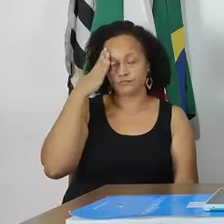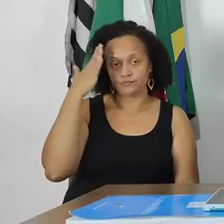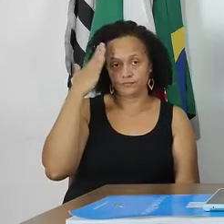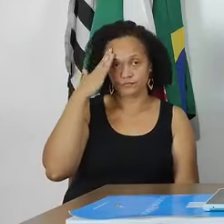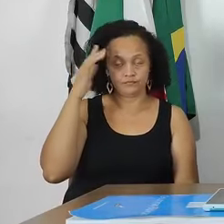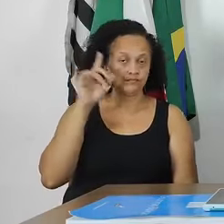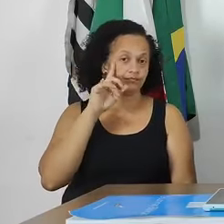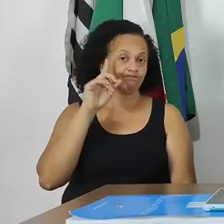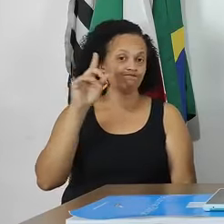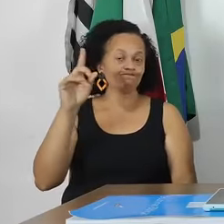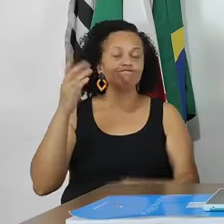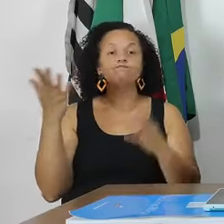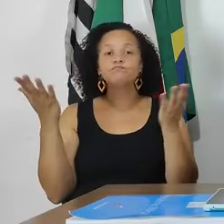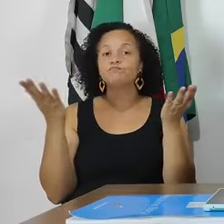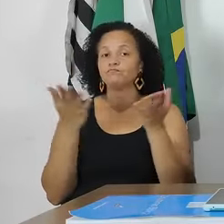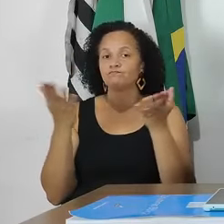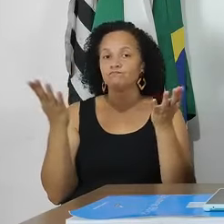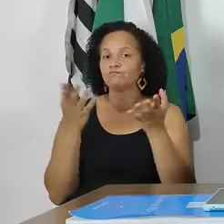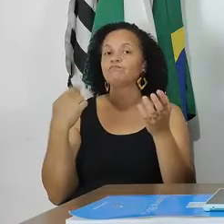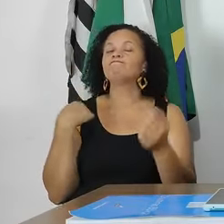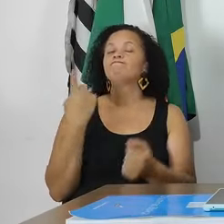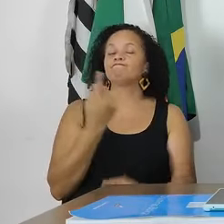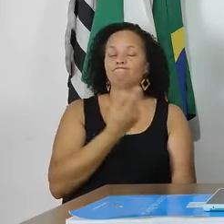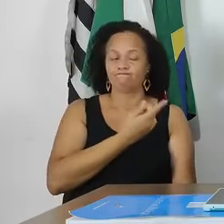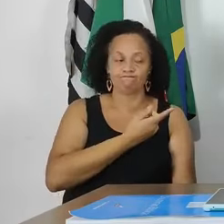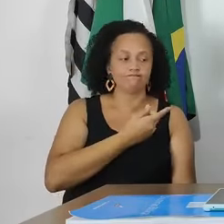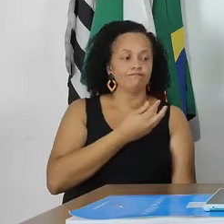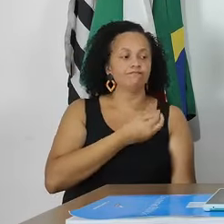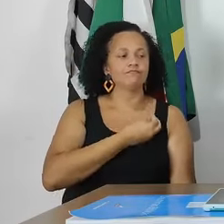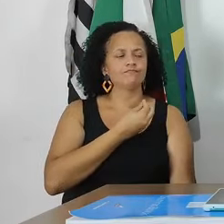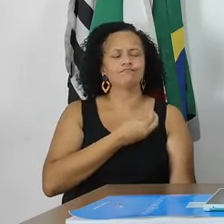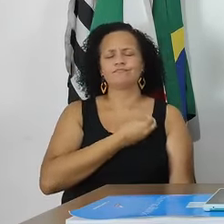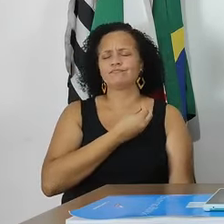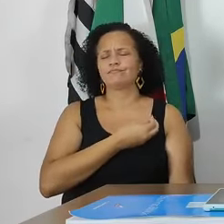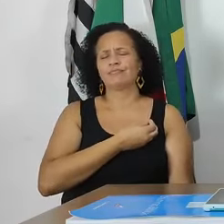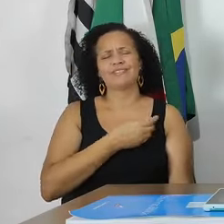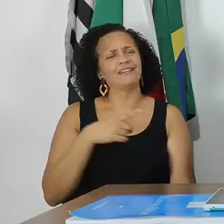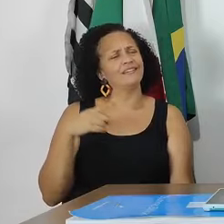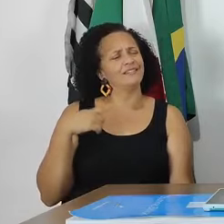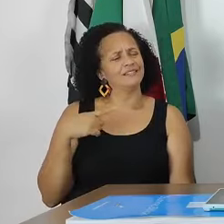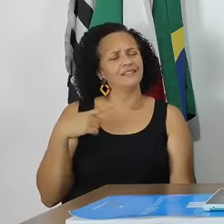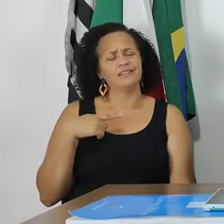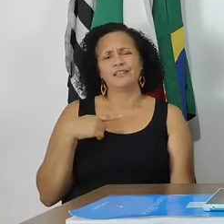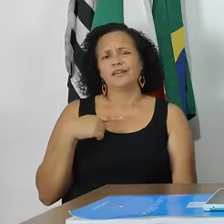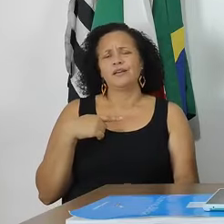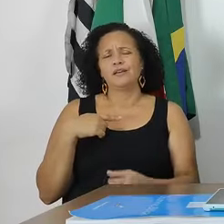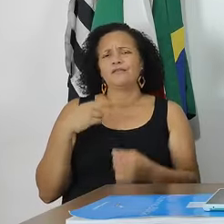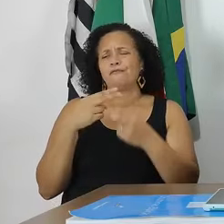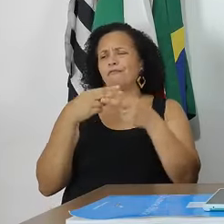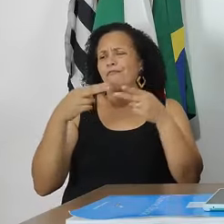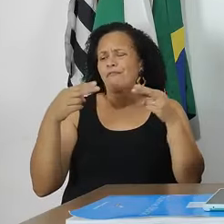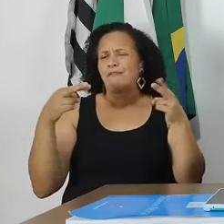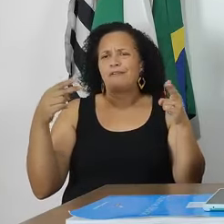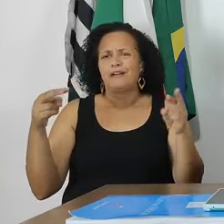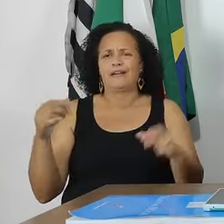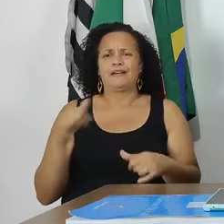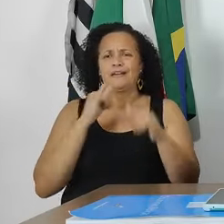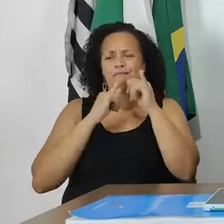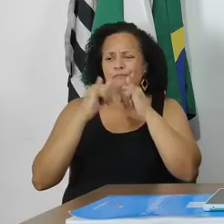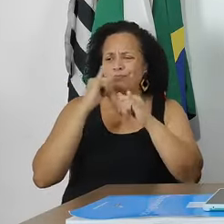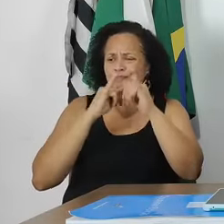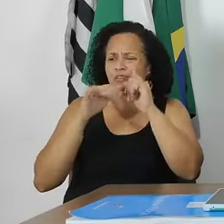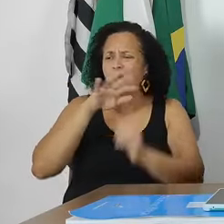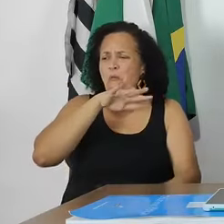hoje a gente está vivendo nos dias que a gente recebe muitas más notícias, recebe